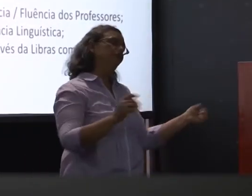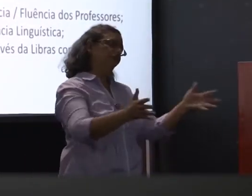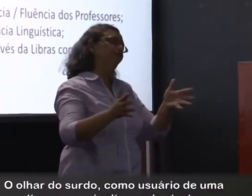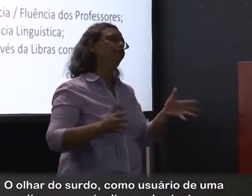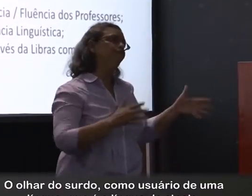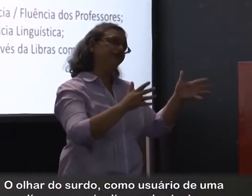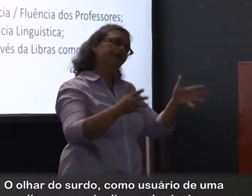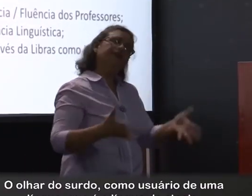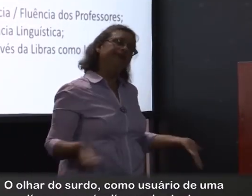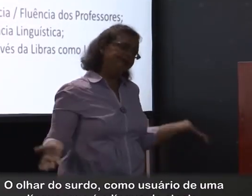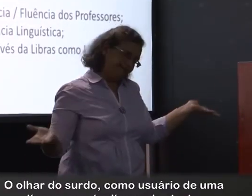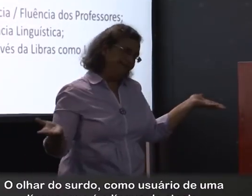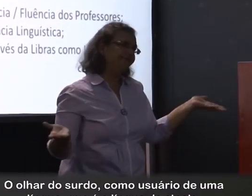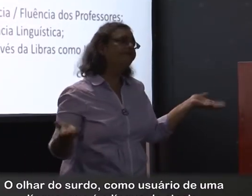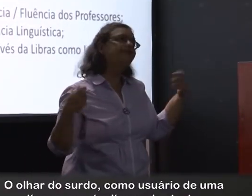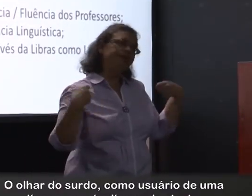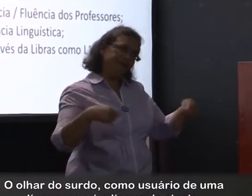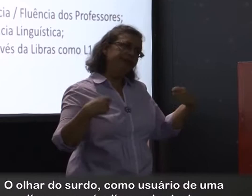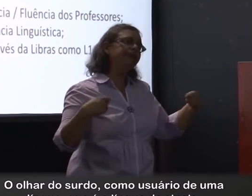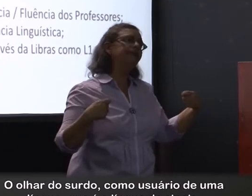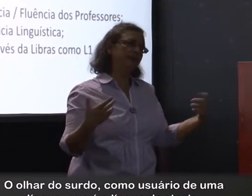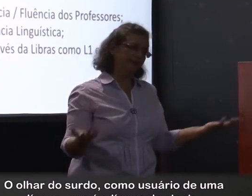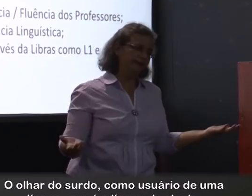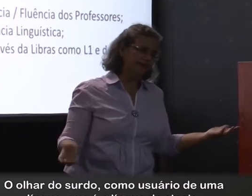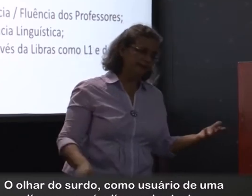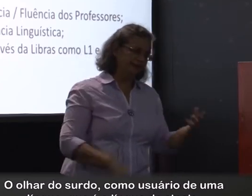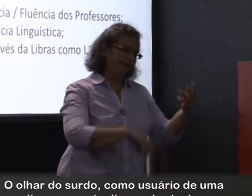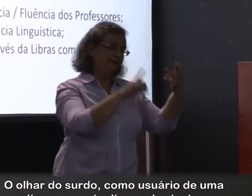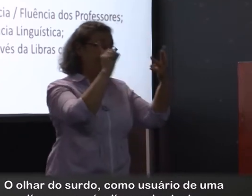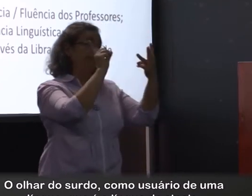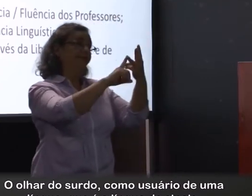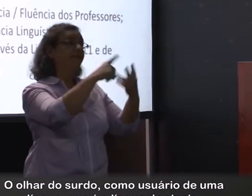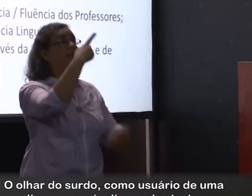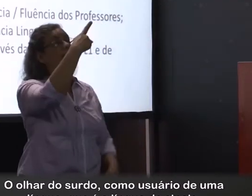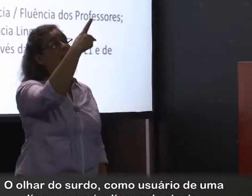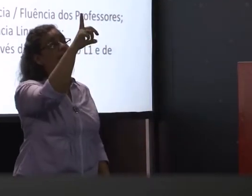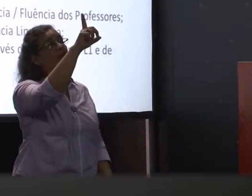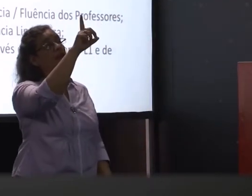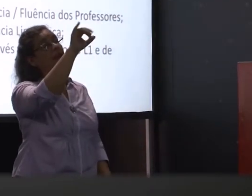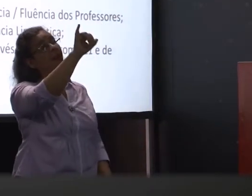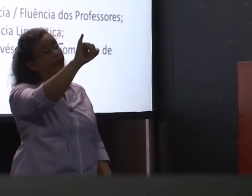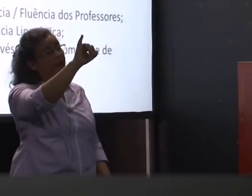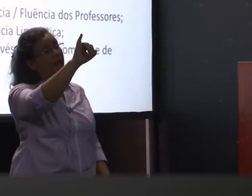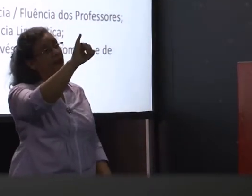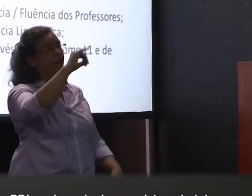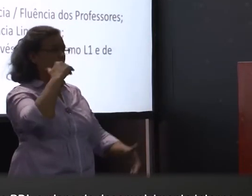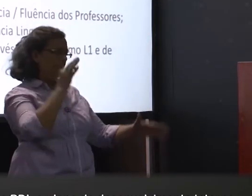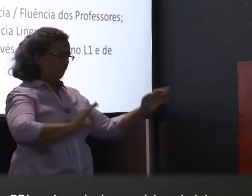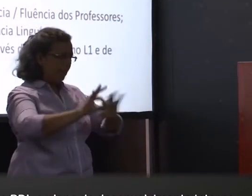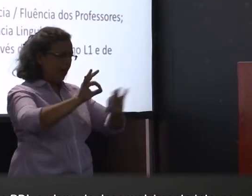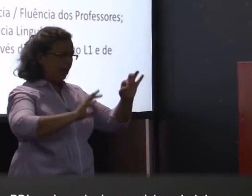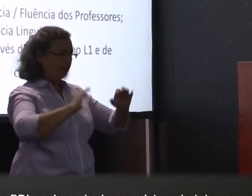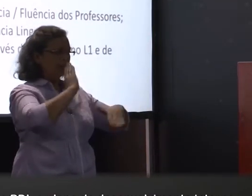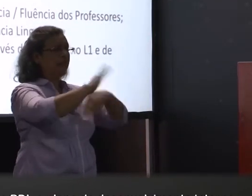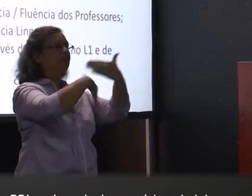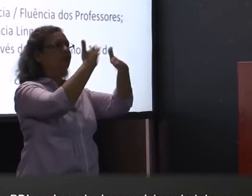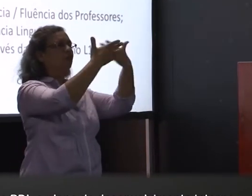E um olhar, né, do surdo como usuário de uma língua, que é a língua de sinais. E o PDI, né, o Plano